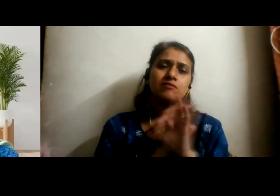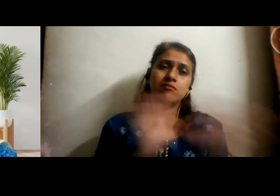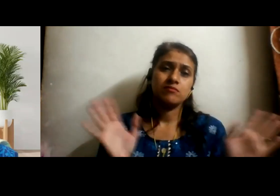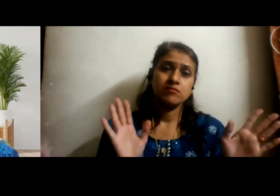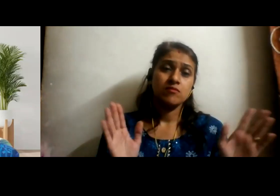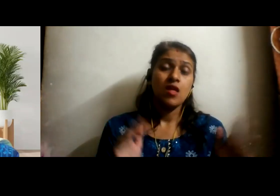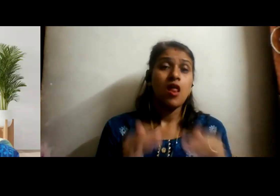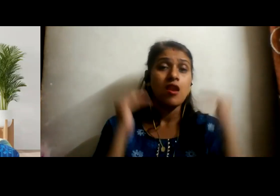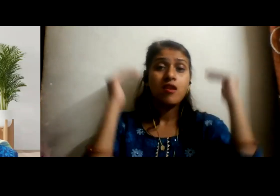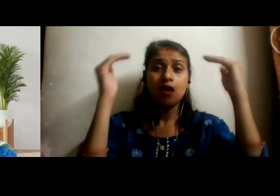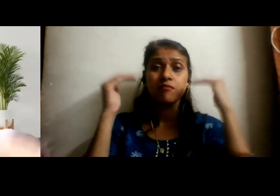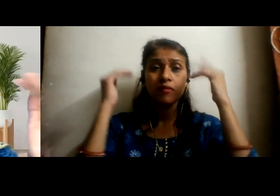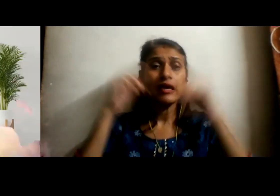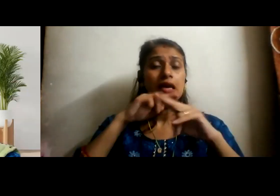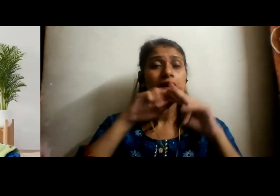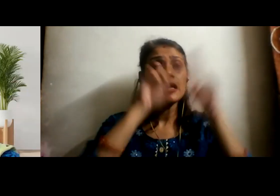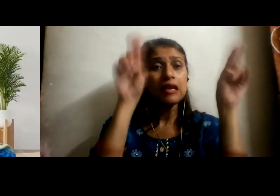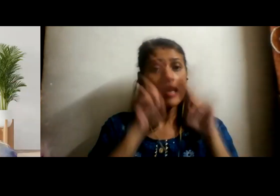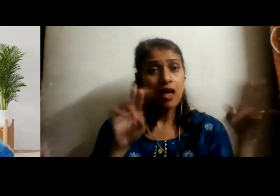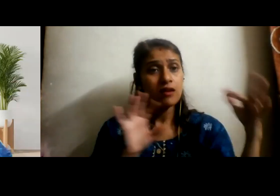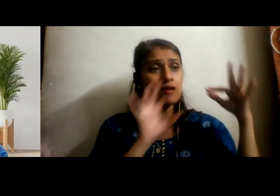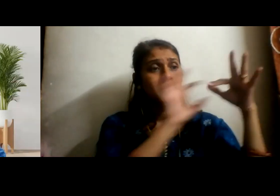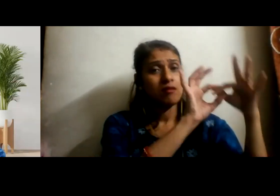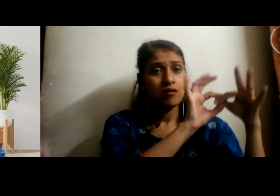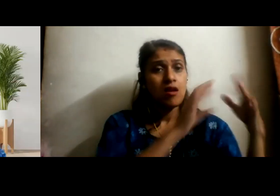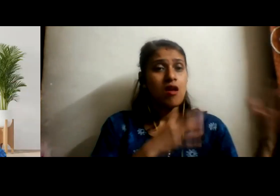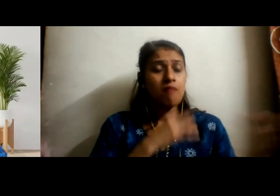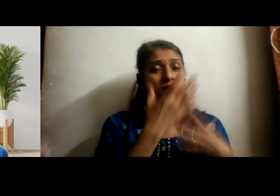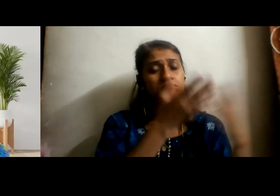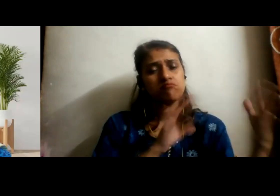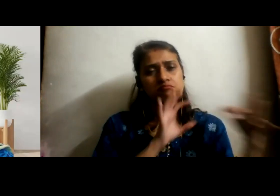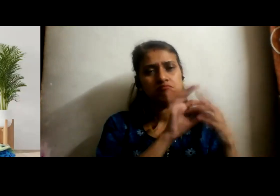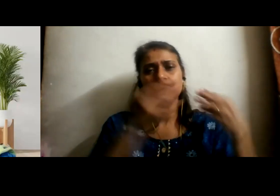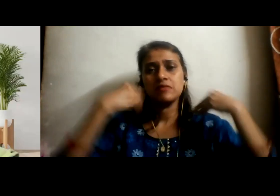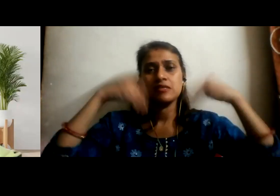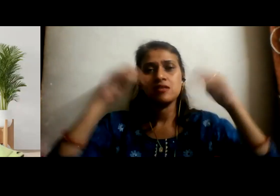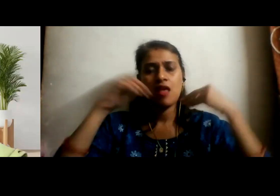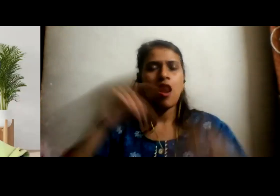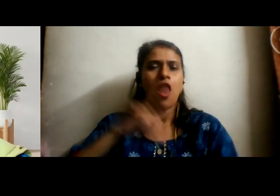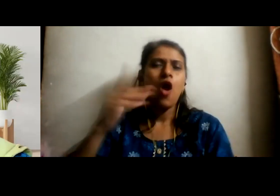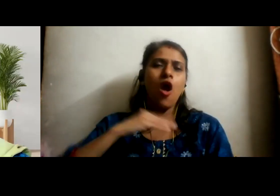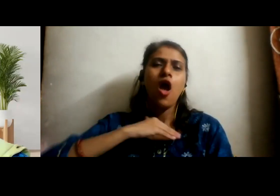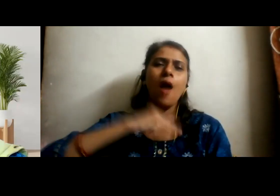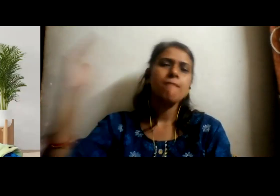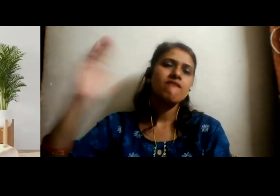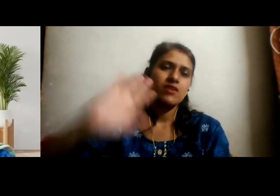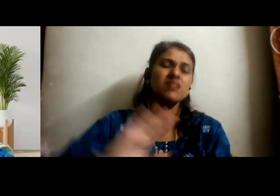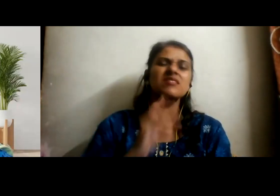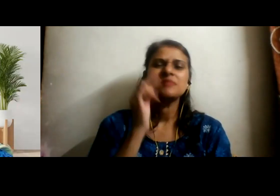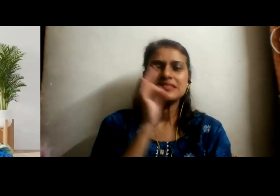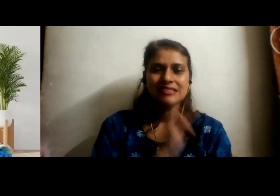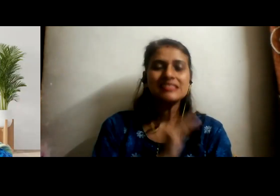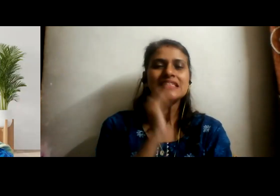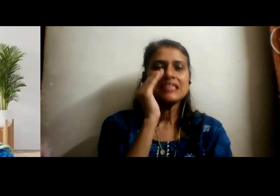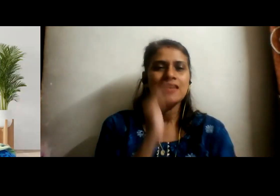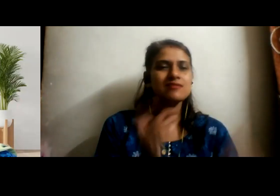बड़े नामी इंटरनेशनल वाले उनसे कपड़े बना के लाखों में बेचते हैं। हाँ ये बात जरूर है कि उनको उतना आमदनी नहीं होता जितना